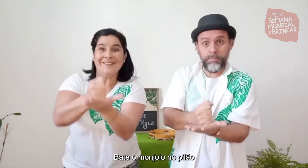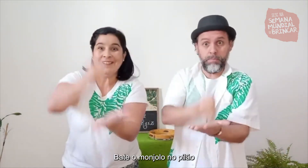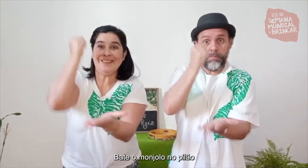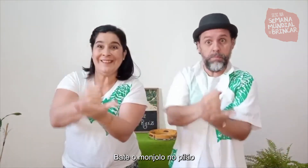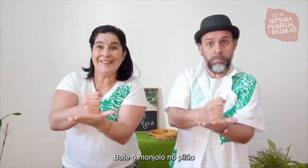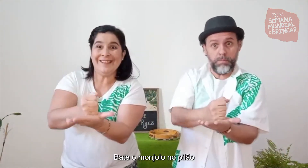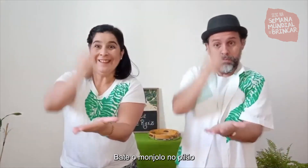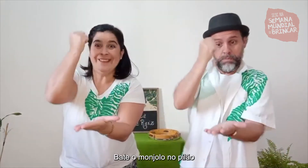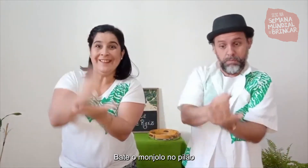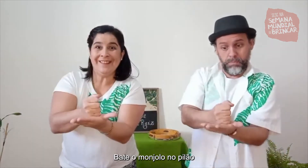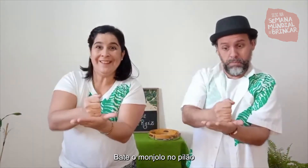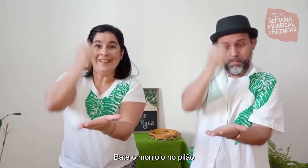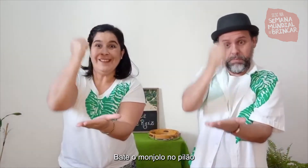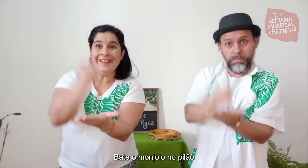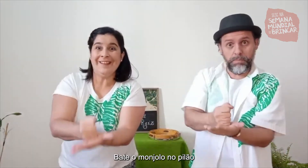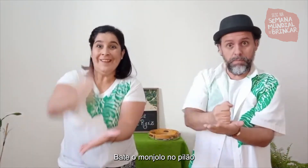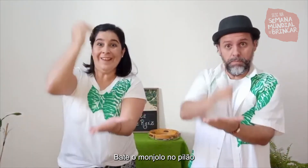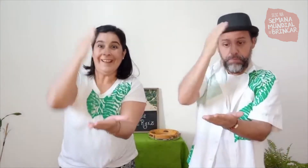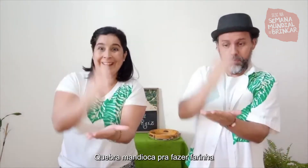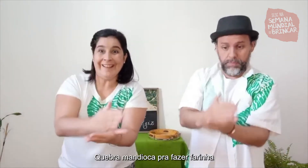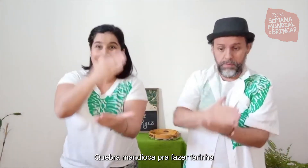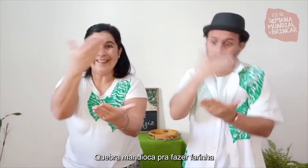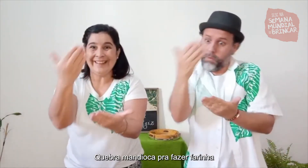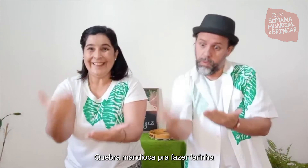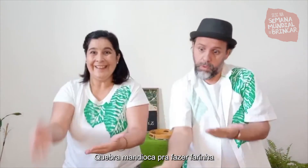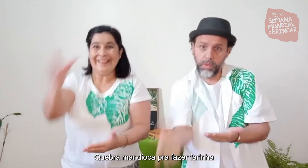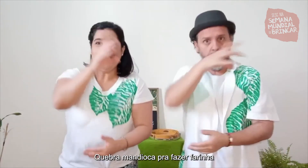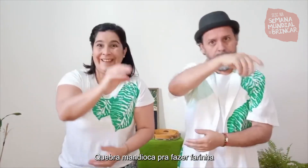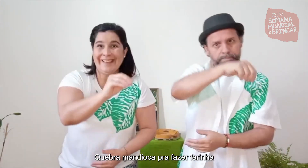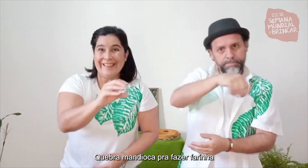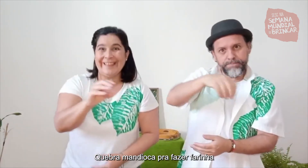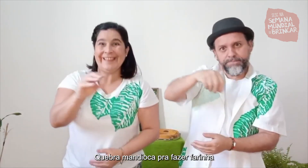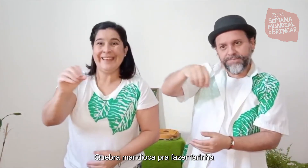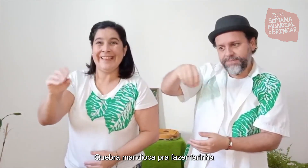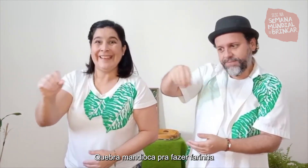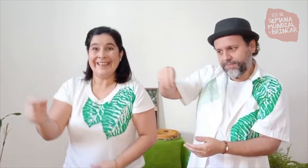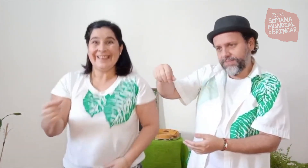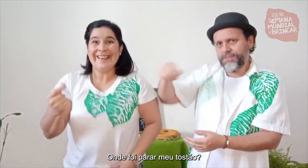Bate o monjolo no pilão. Quebra mandioca pra fazer farinha.